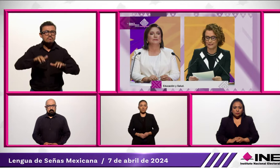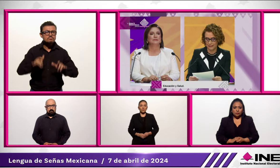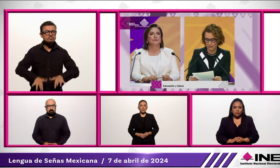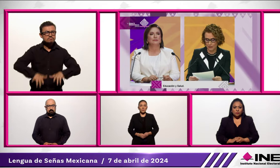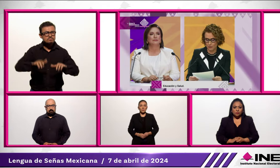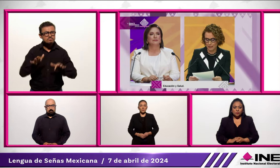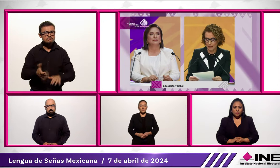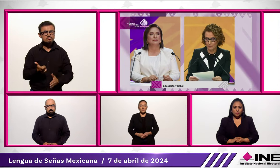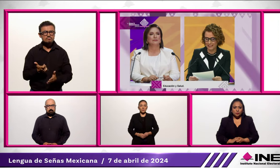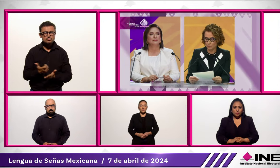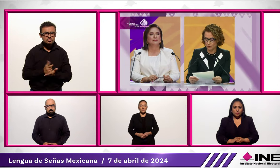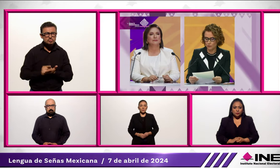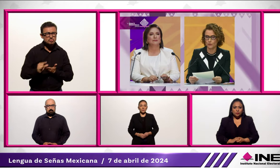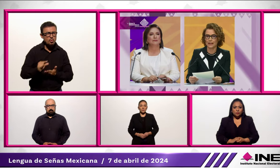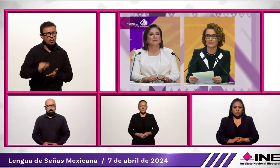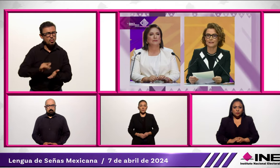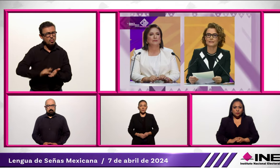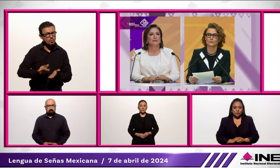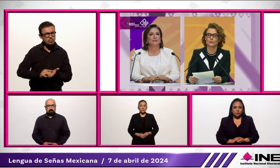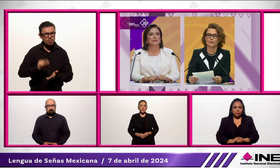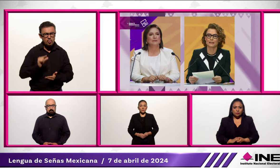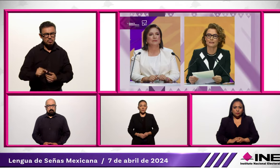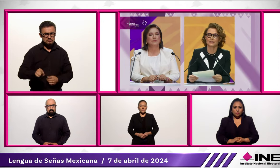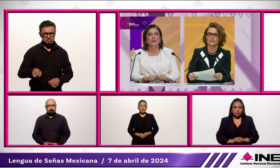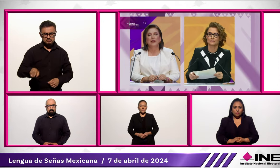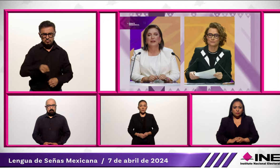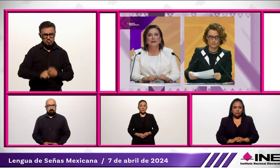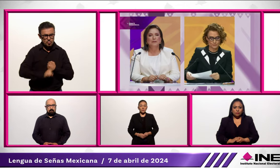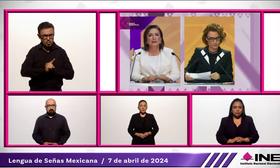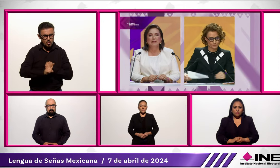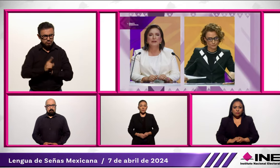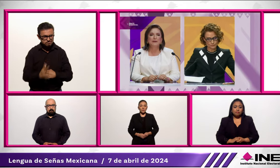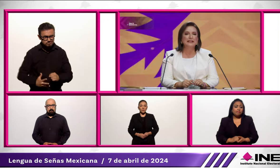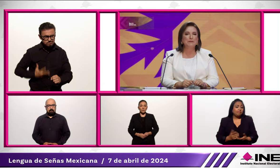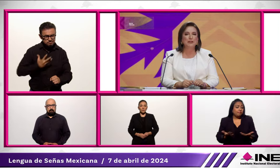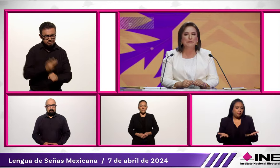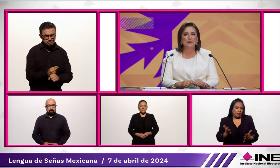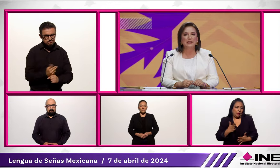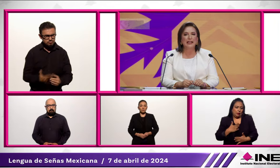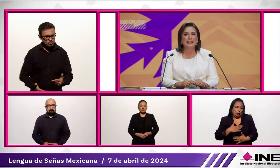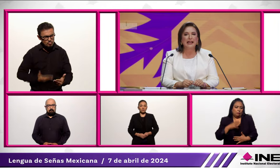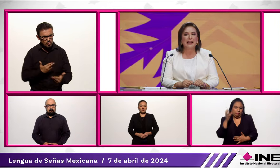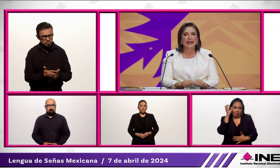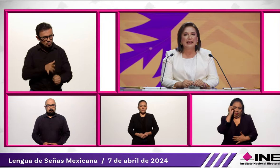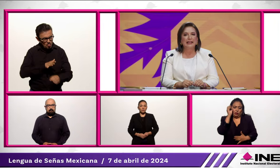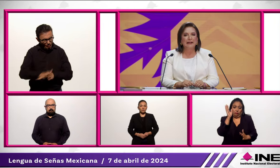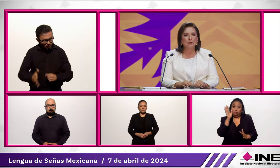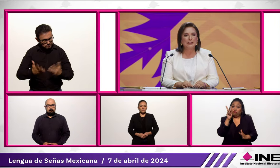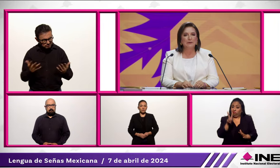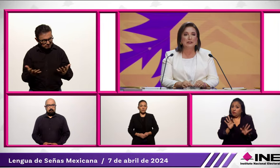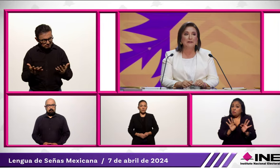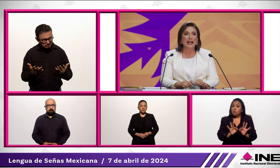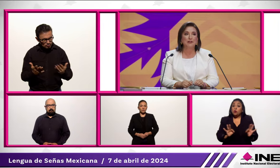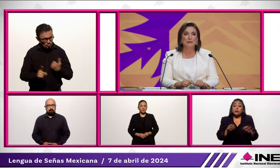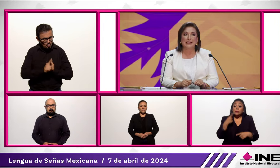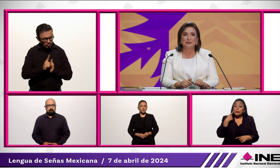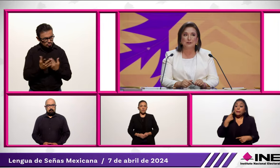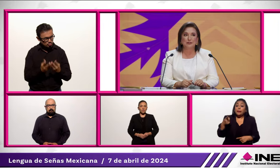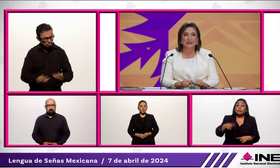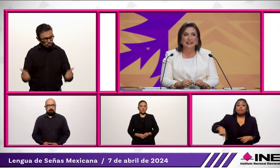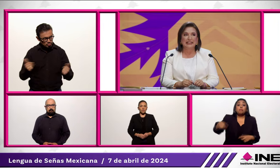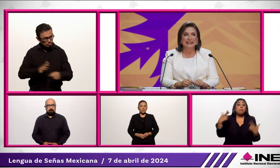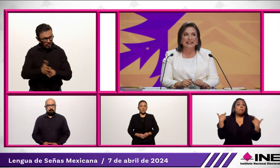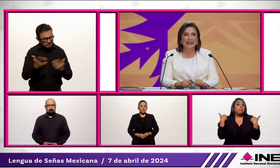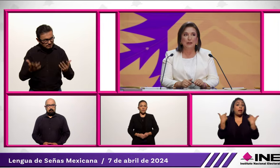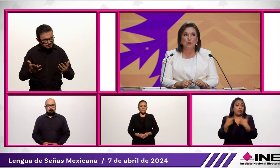su plan de trabajo para solucionar estas problemáticas? Pues a mí me parece muy importante que volteemos a ver a los